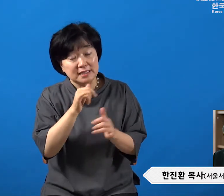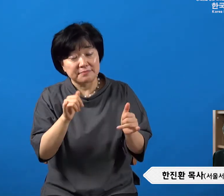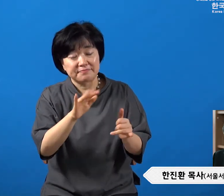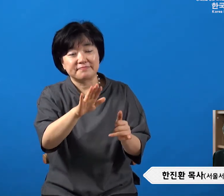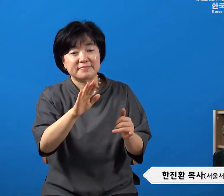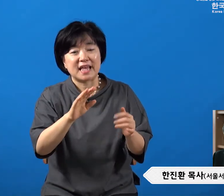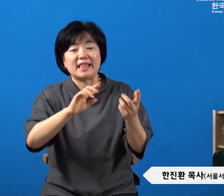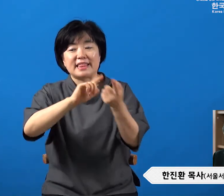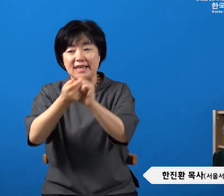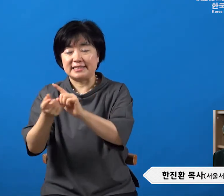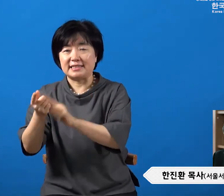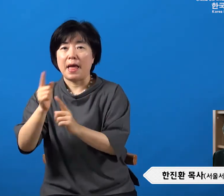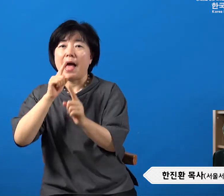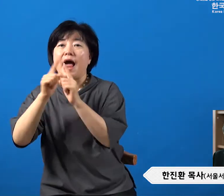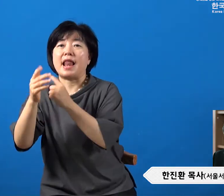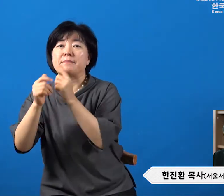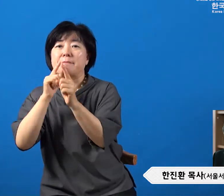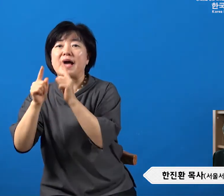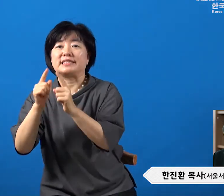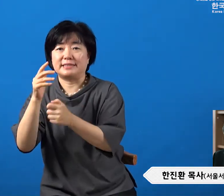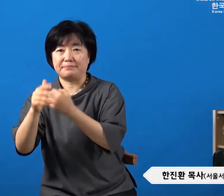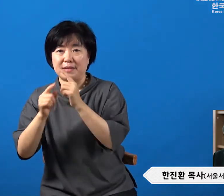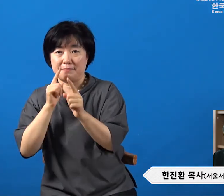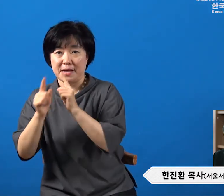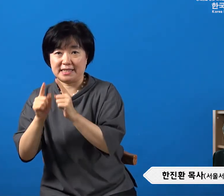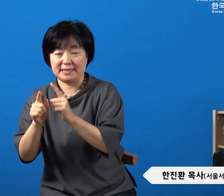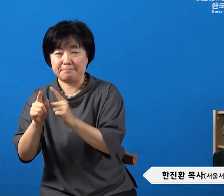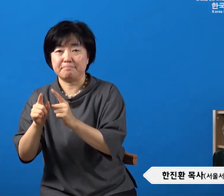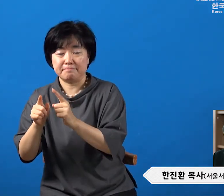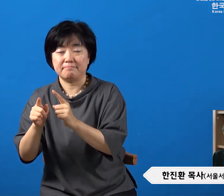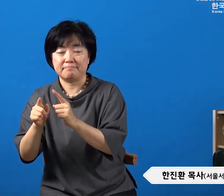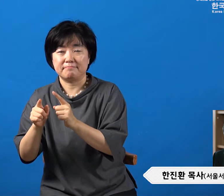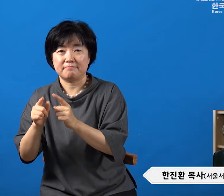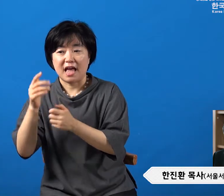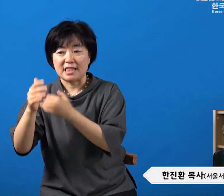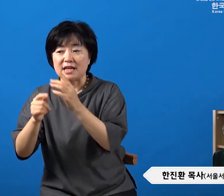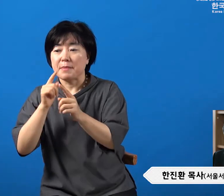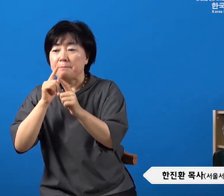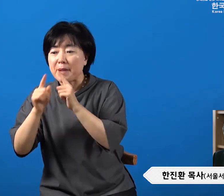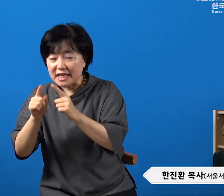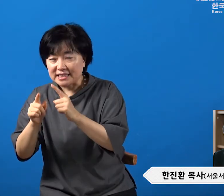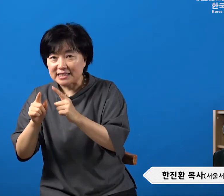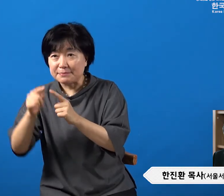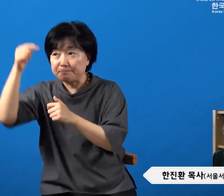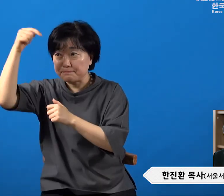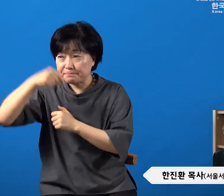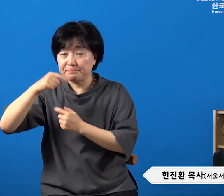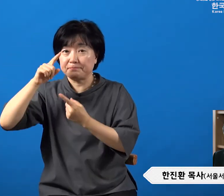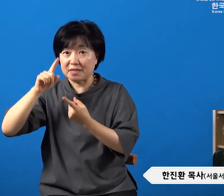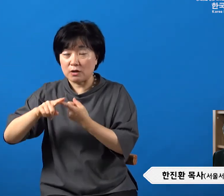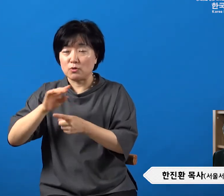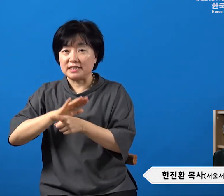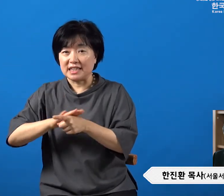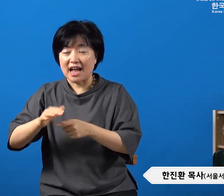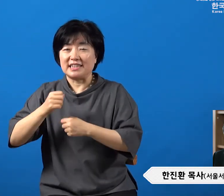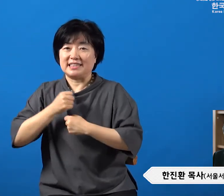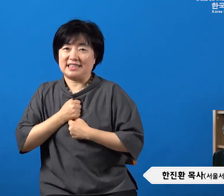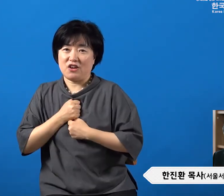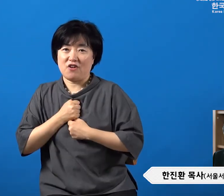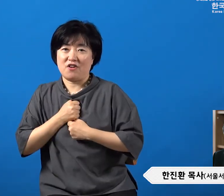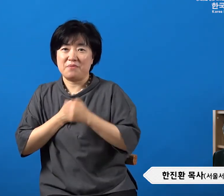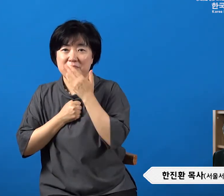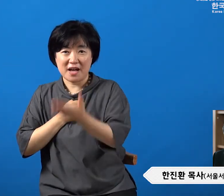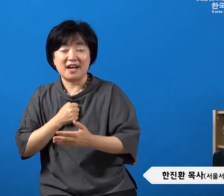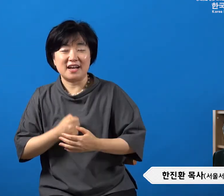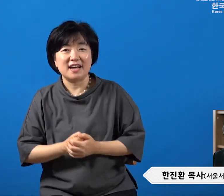하나님 말씀이니까요. 우리 천국 백성은 율법주의자들보다도 말씀을 더 잘 지킬 수가 있습니다.